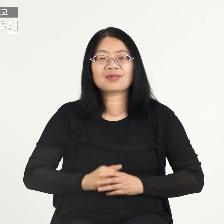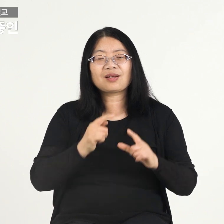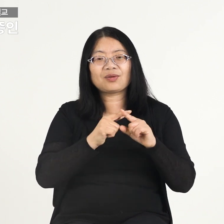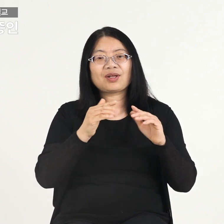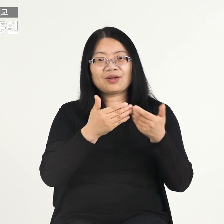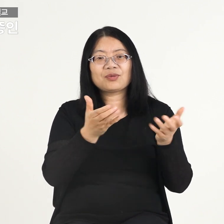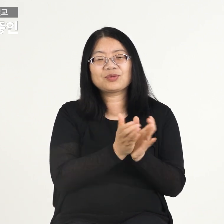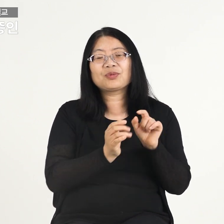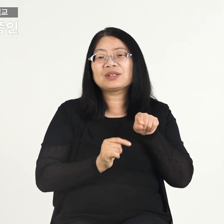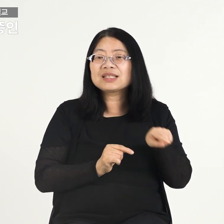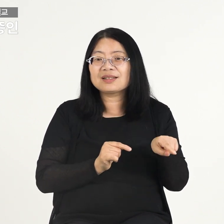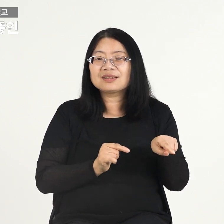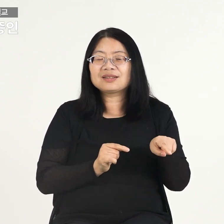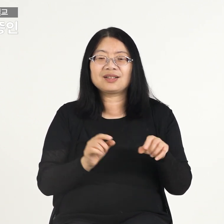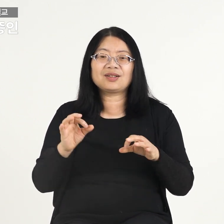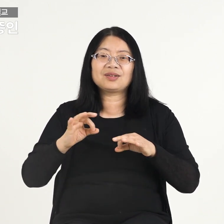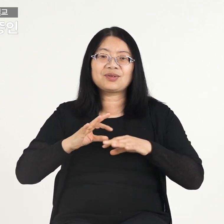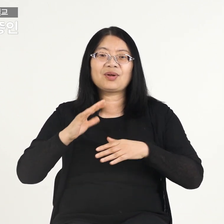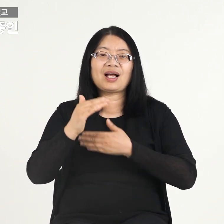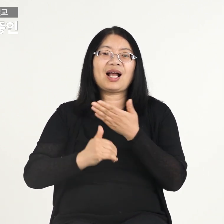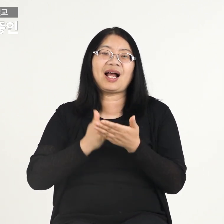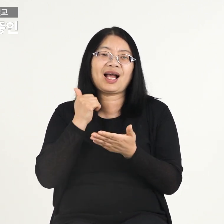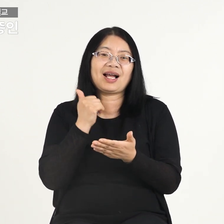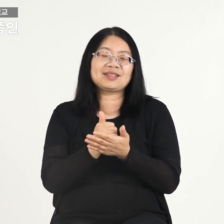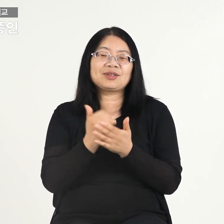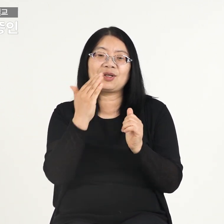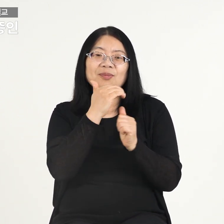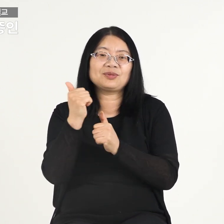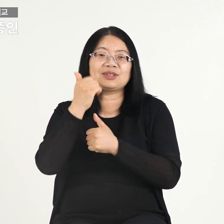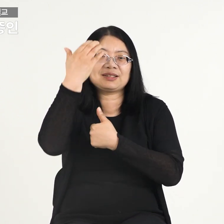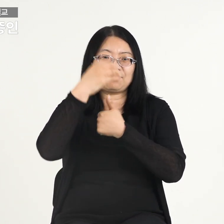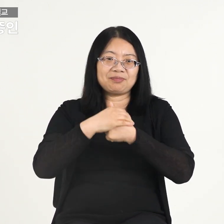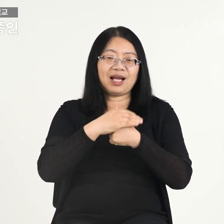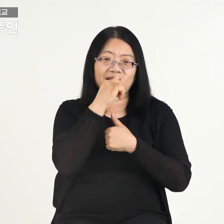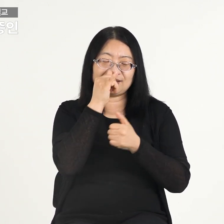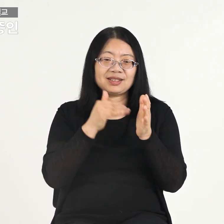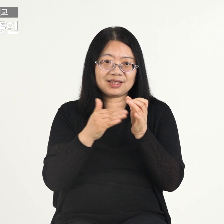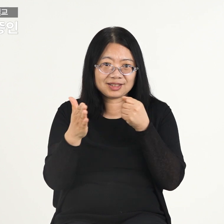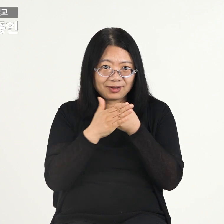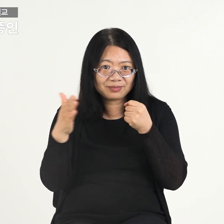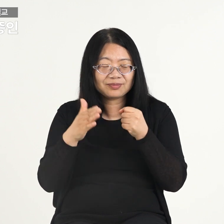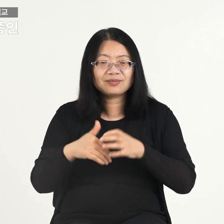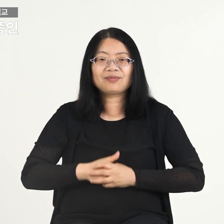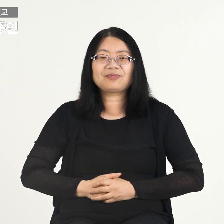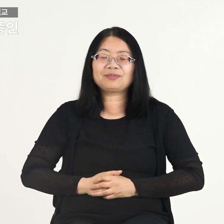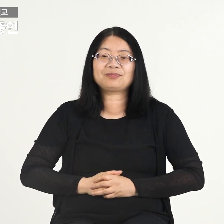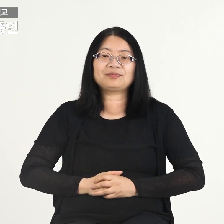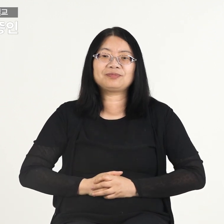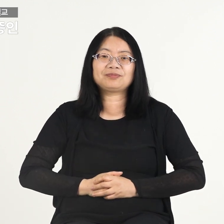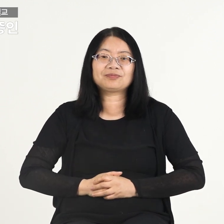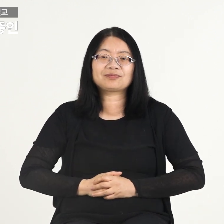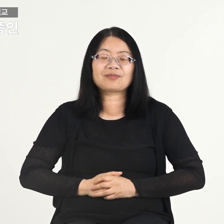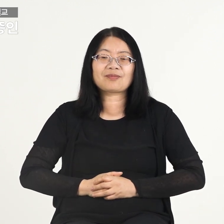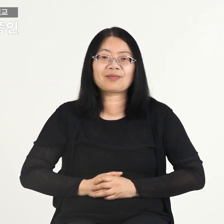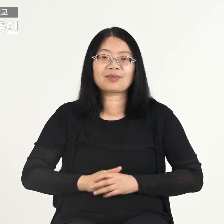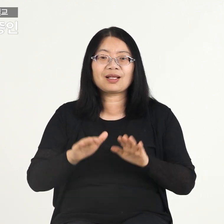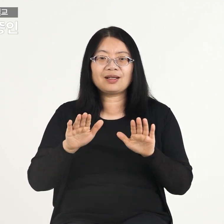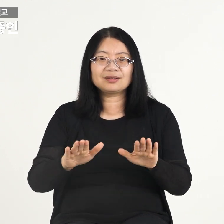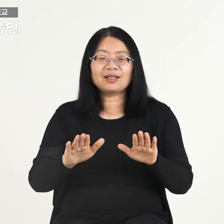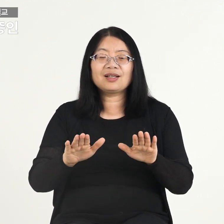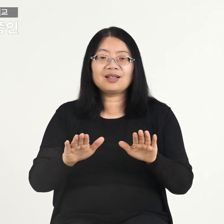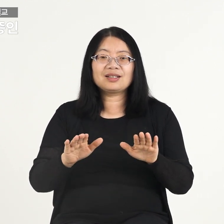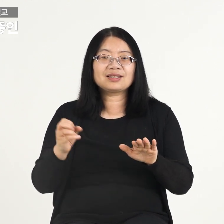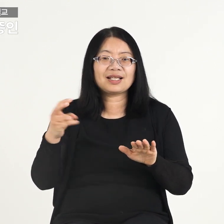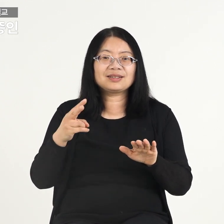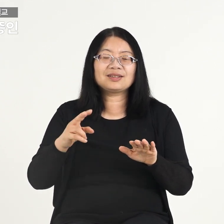놀라운 하나님의 부여가 이 속에 감춰져 있기 때문입니다. 자, 이제 건너가서 오늘